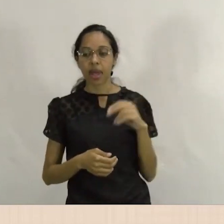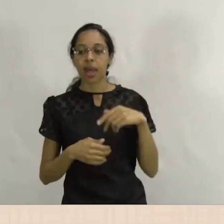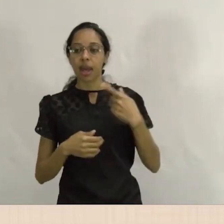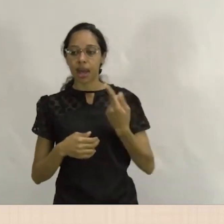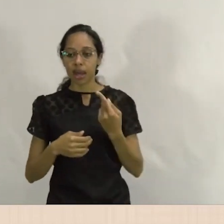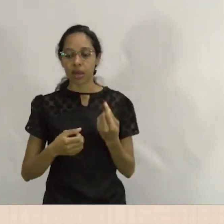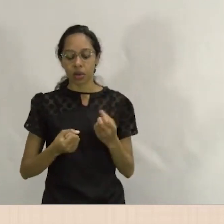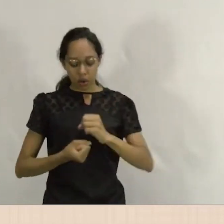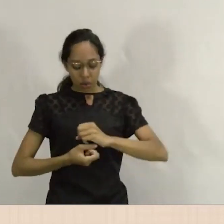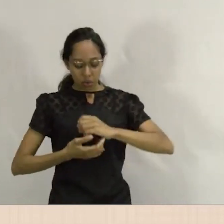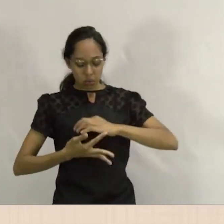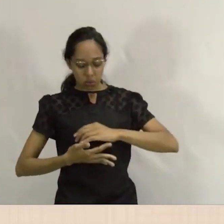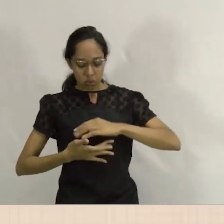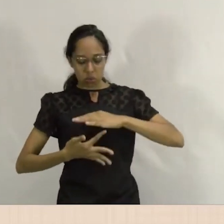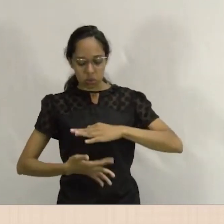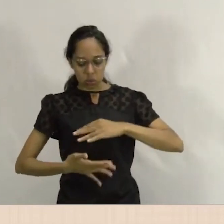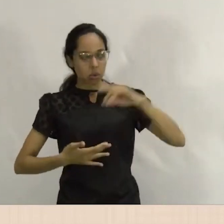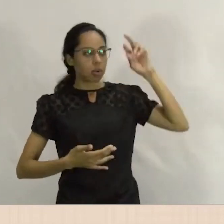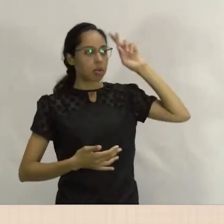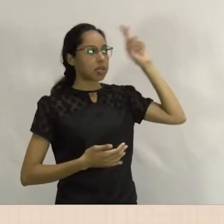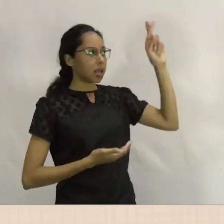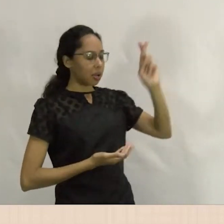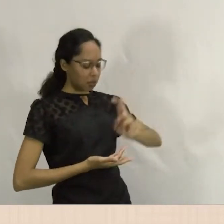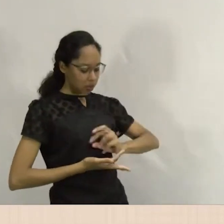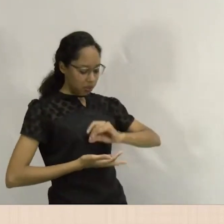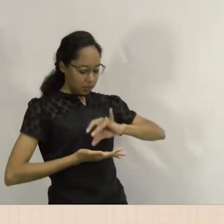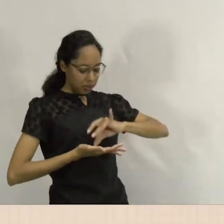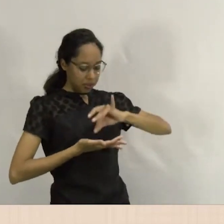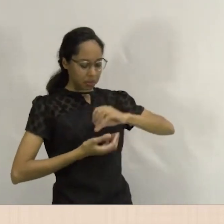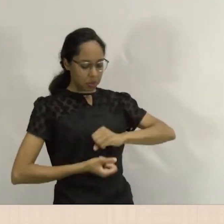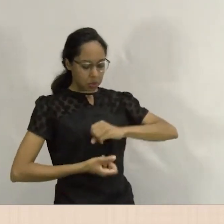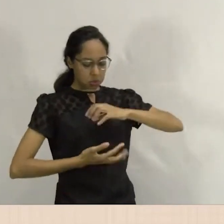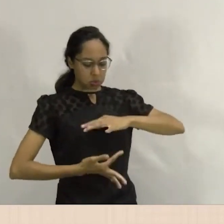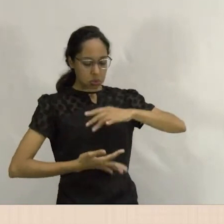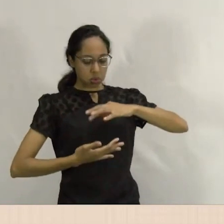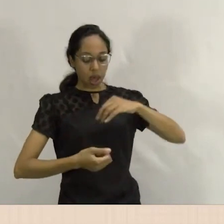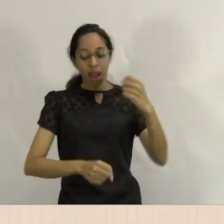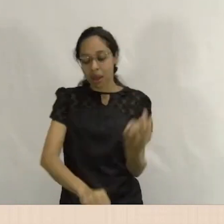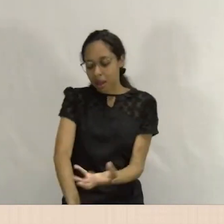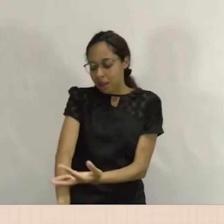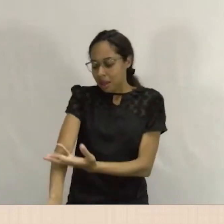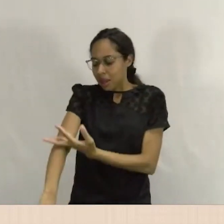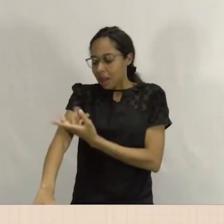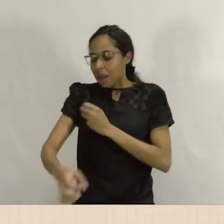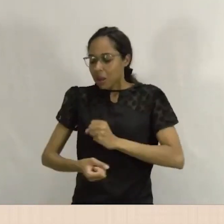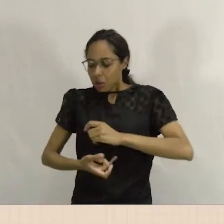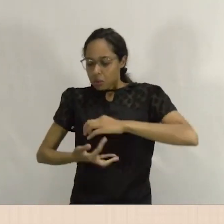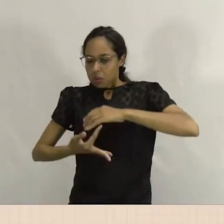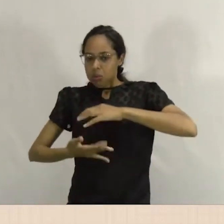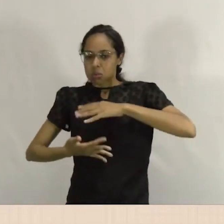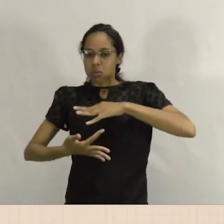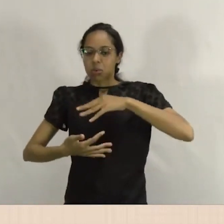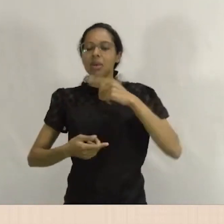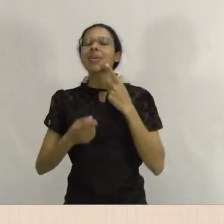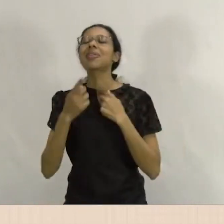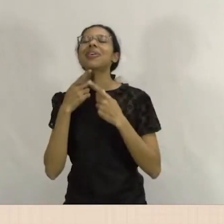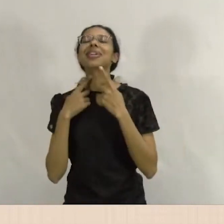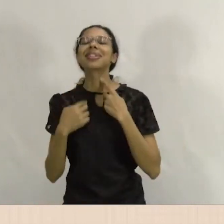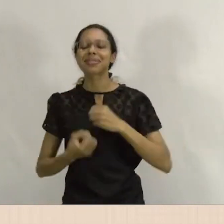encher, da realidade de Deus, a emoção também começa a ganhar a realidade de Deus e a nossa vontade